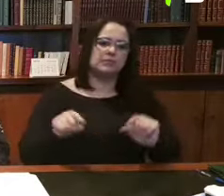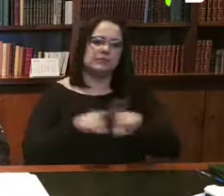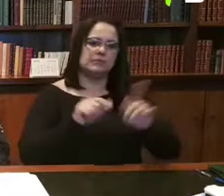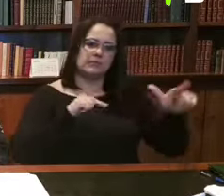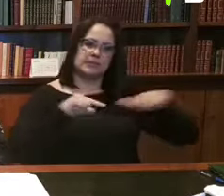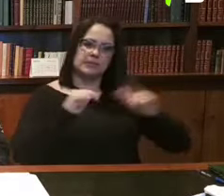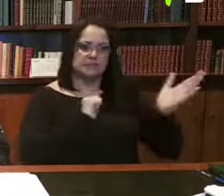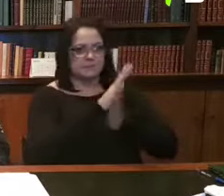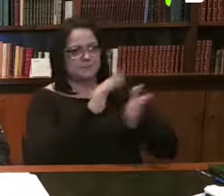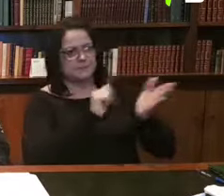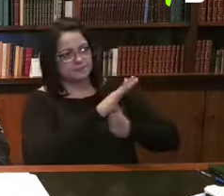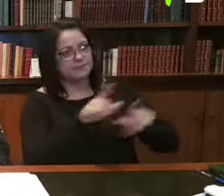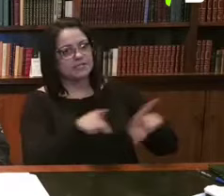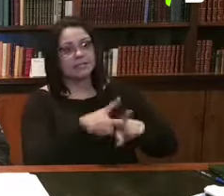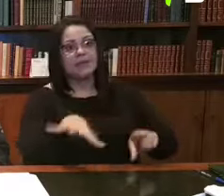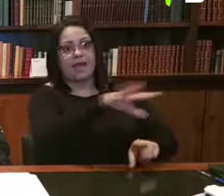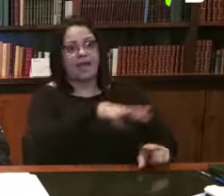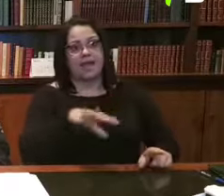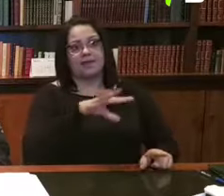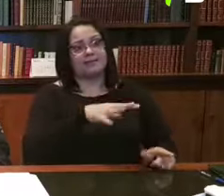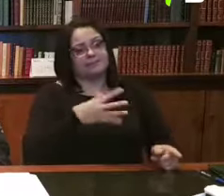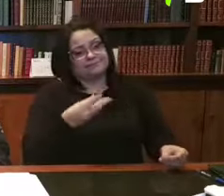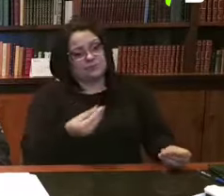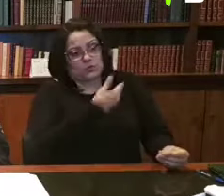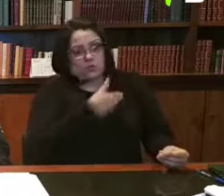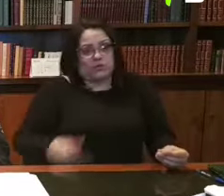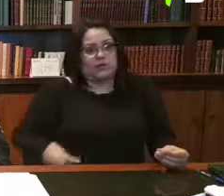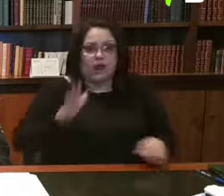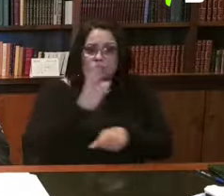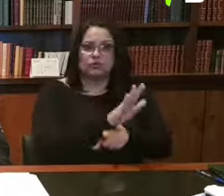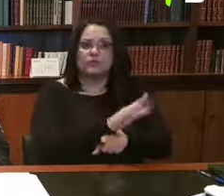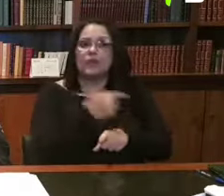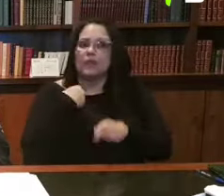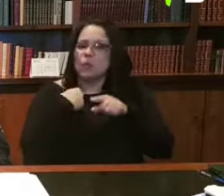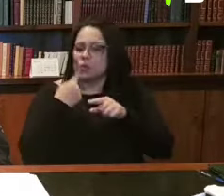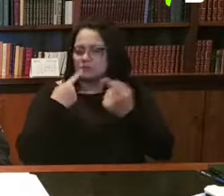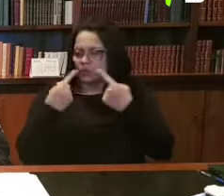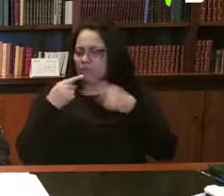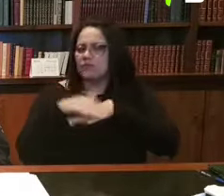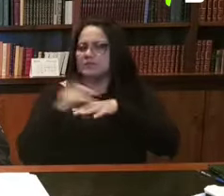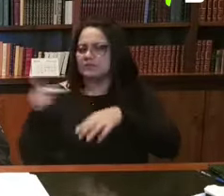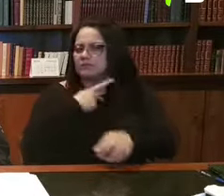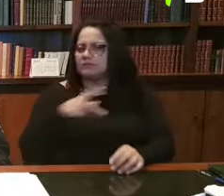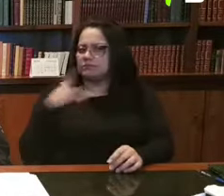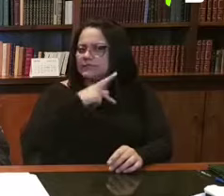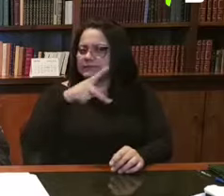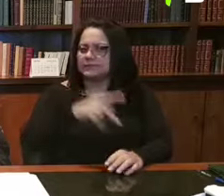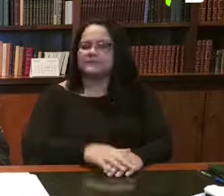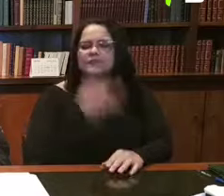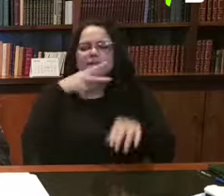etc que o setor público também deu uma contribuição eu conversando esse com presidente nós estamos falando